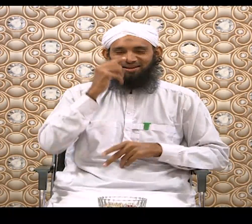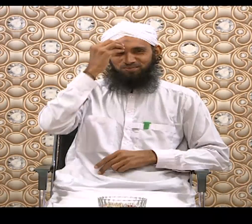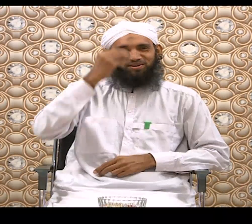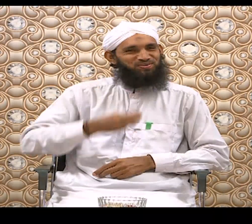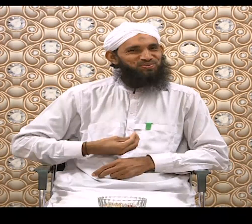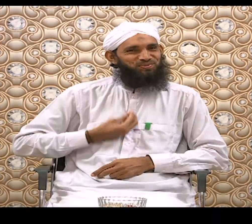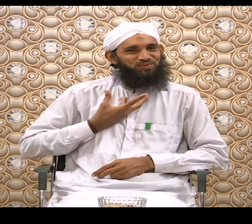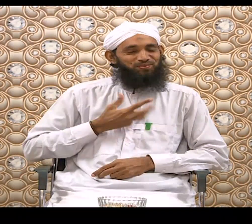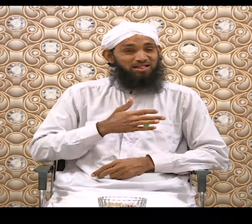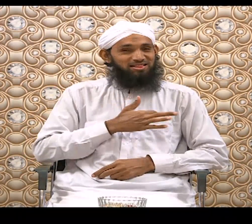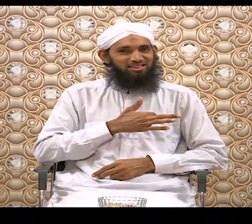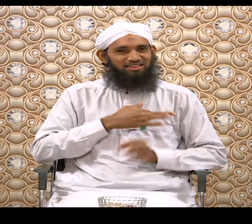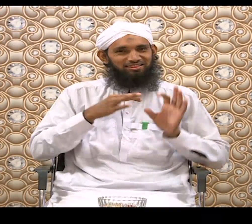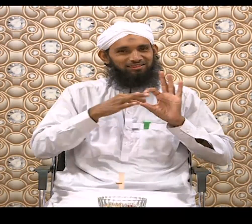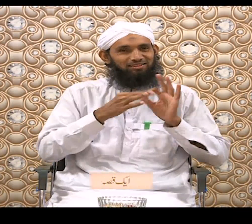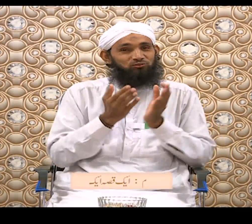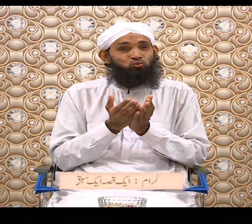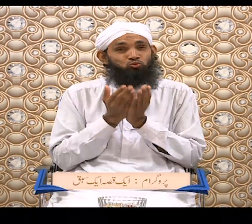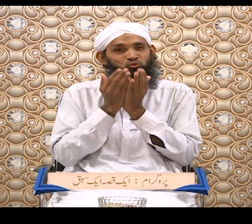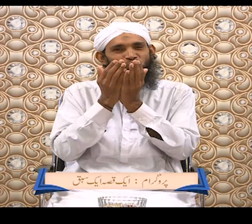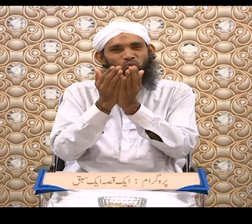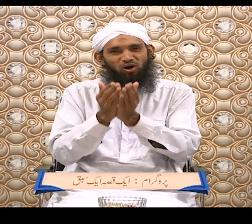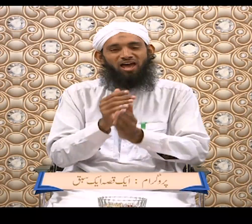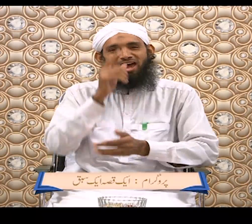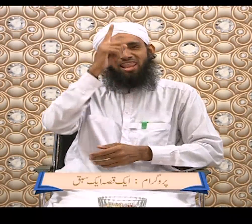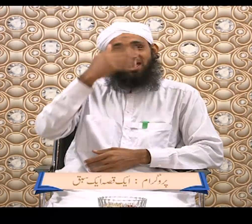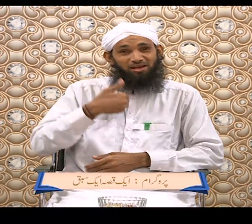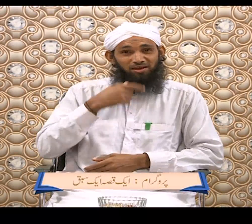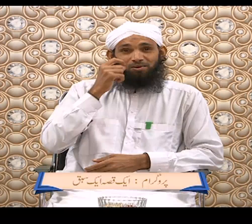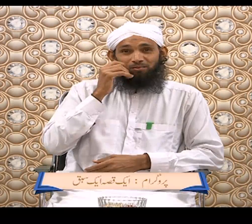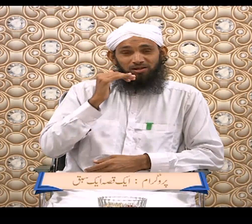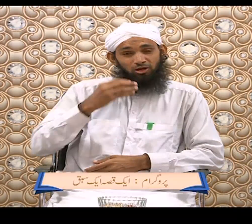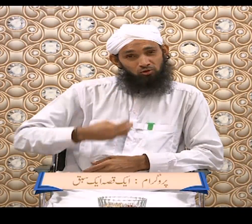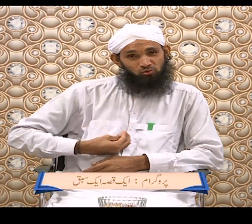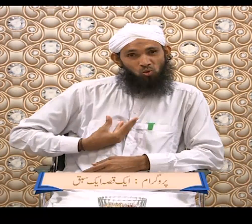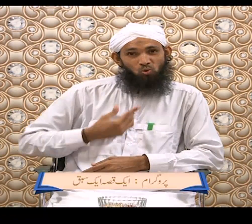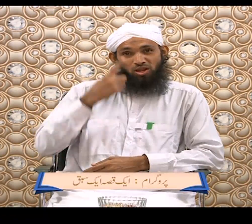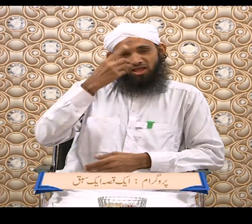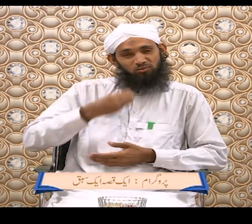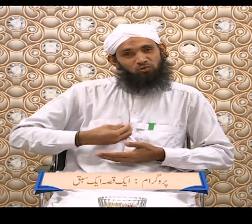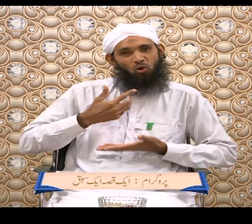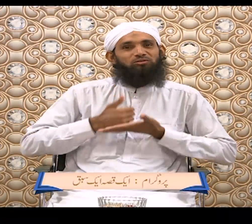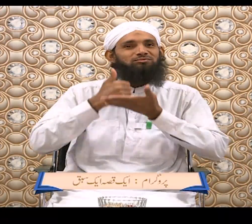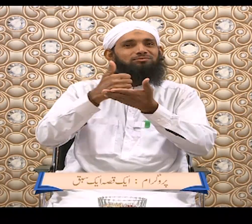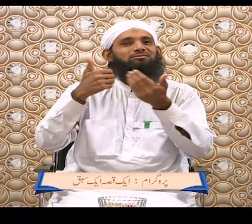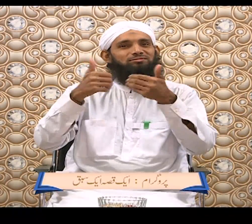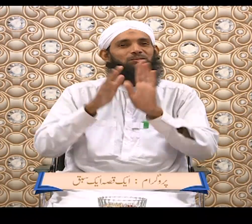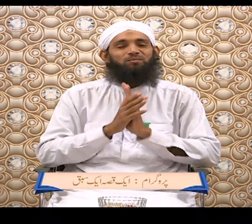محترمہ نے دل سے دعا دی کہ اے اللہ میں اس سے راضی ہوں تو بھی اس سے راضی رہنا ہمیں بھی